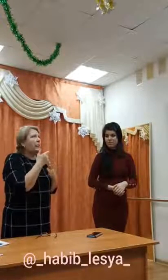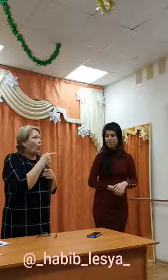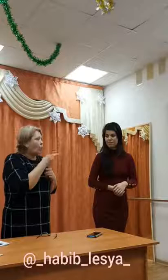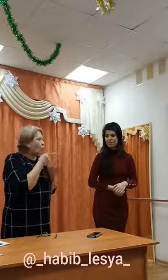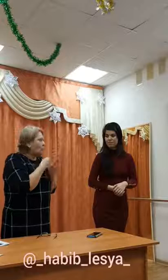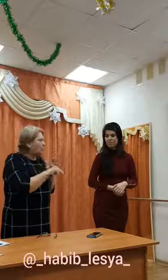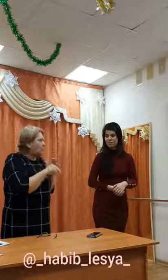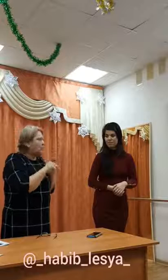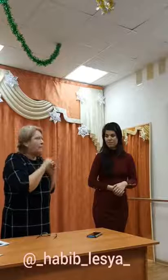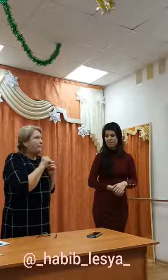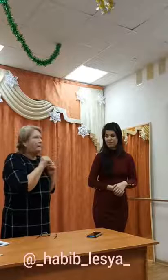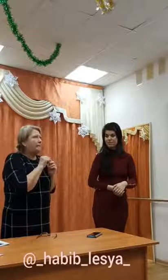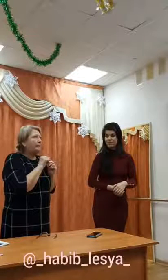он купил